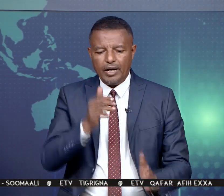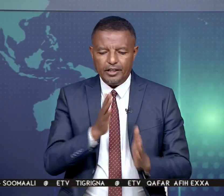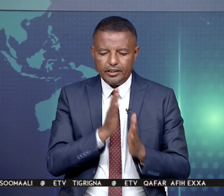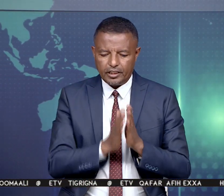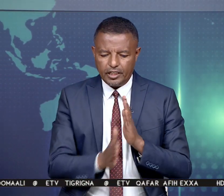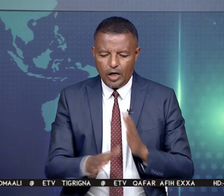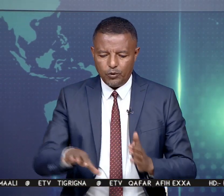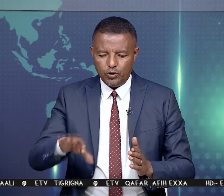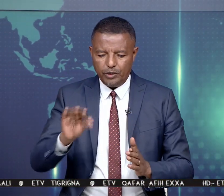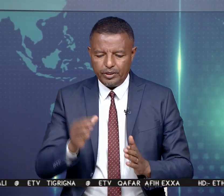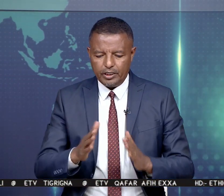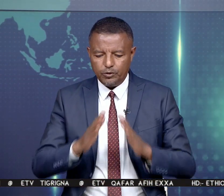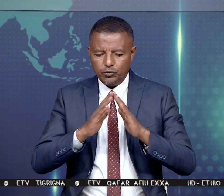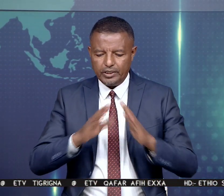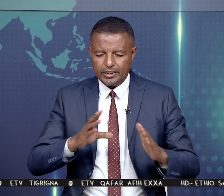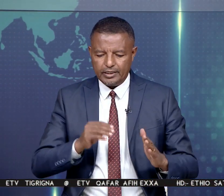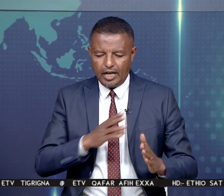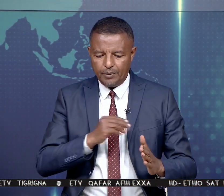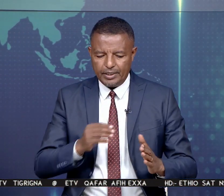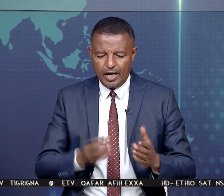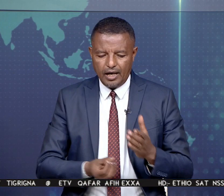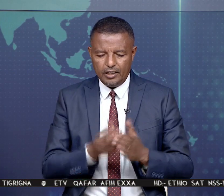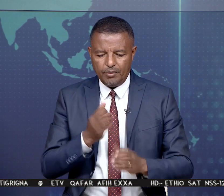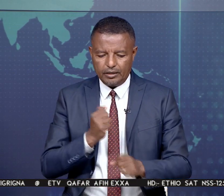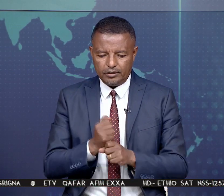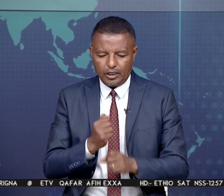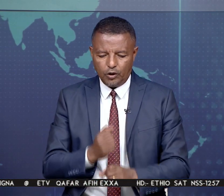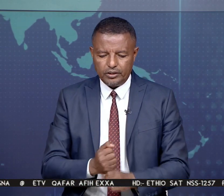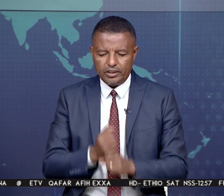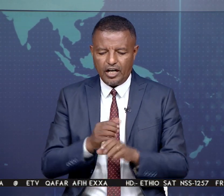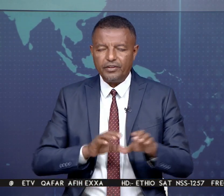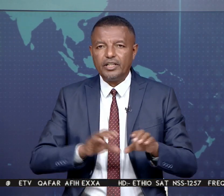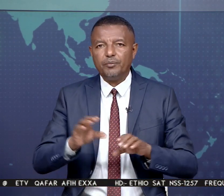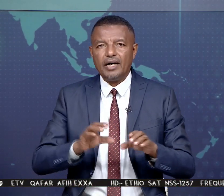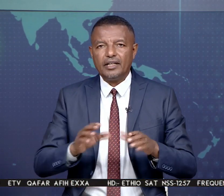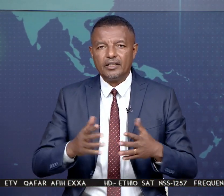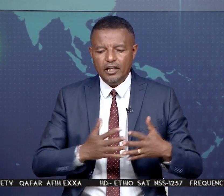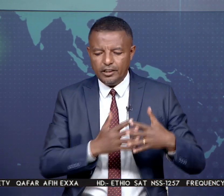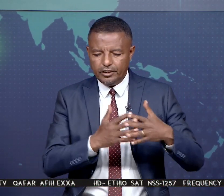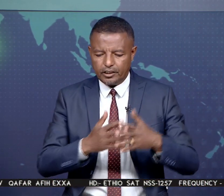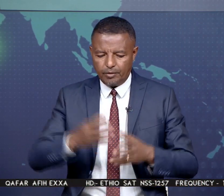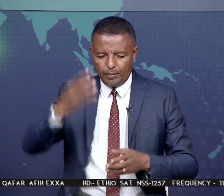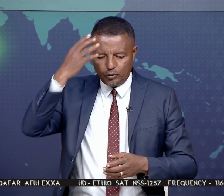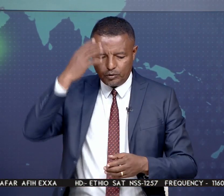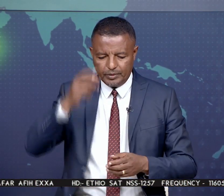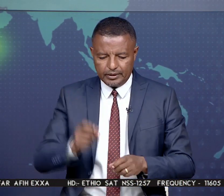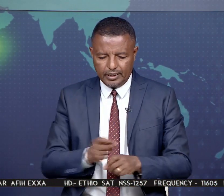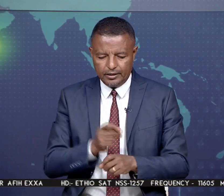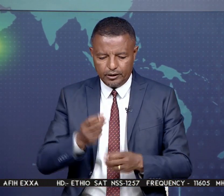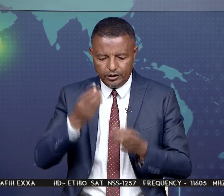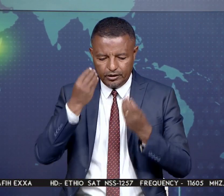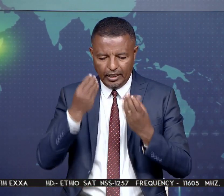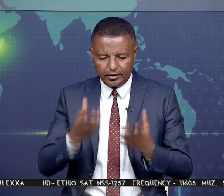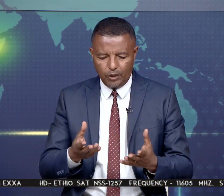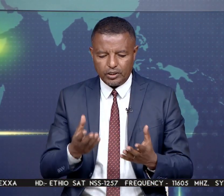በኢትዮጵያ የተከናወኑ ለሚገኙ የሰላምና ልማት ስራዎች ድጋፍ እንደሚያደርግ የተባበሩት መንግስታት ድርጅት